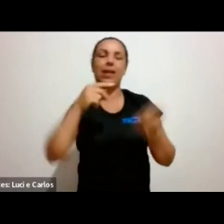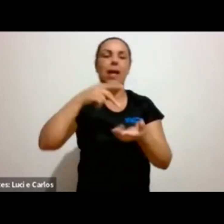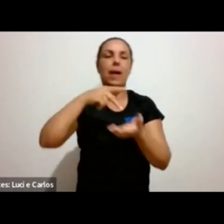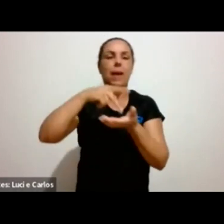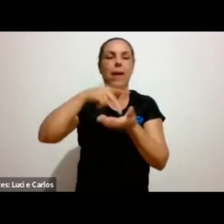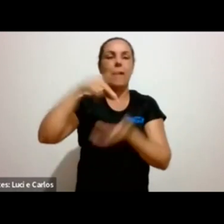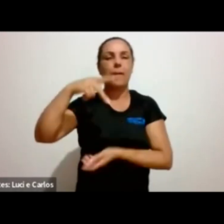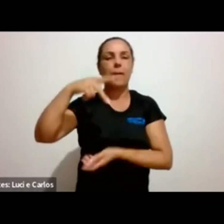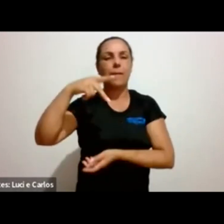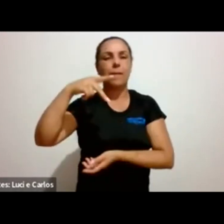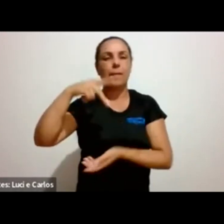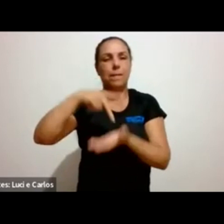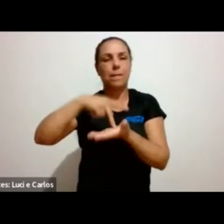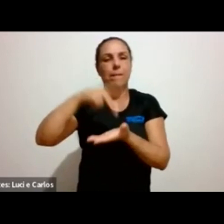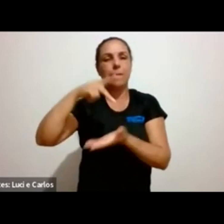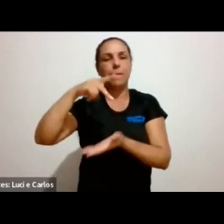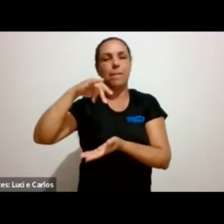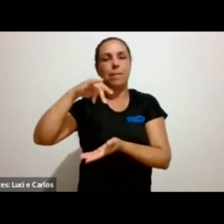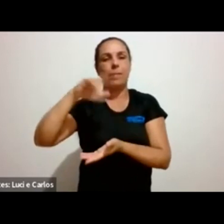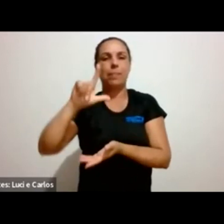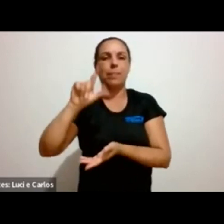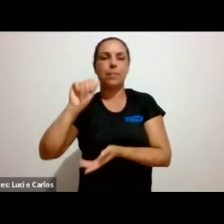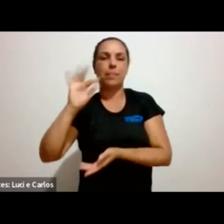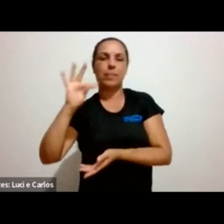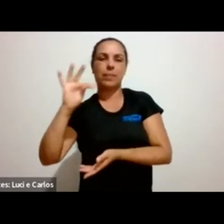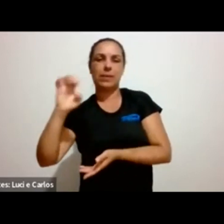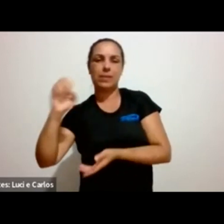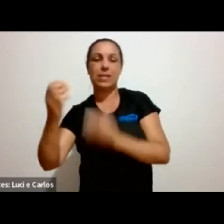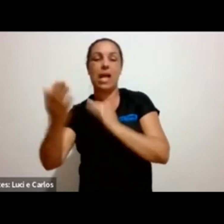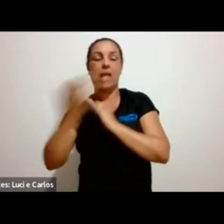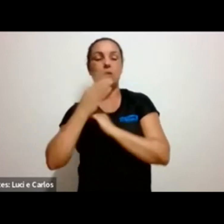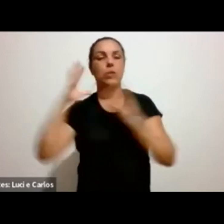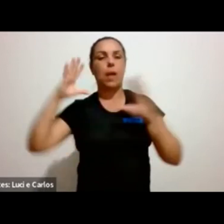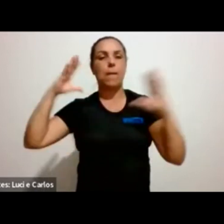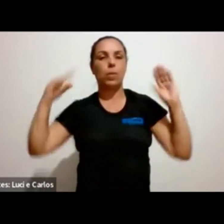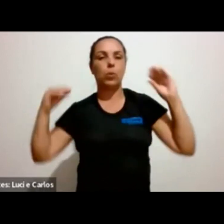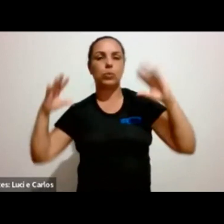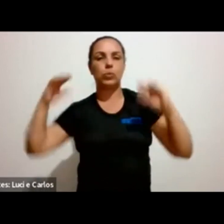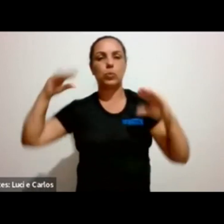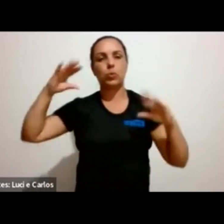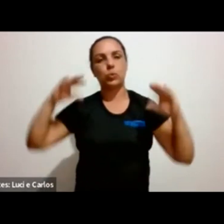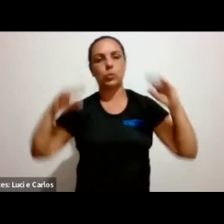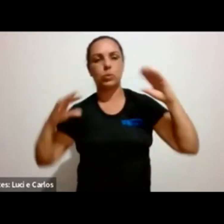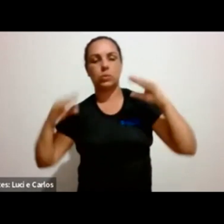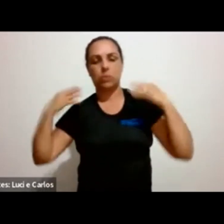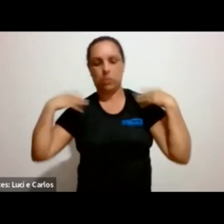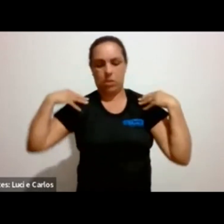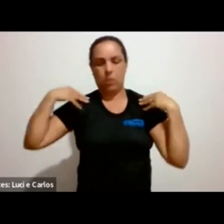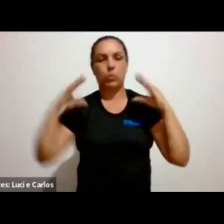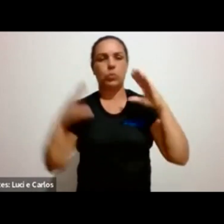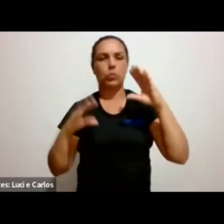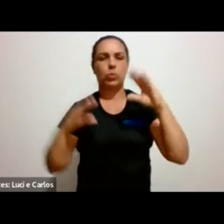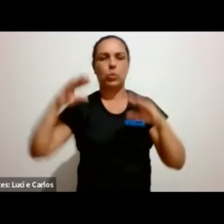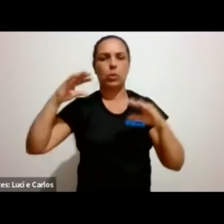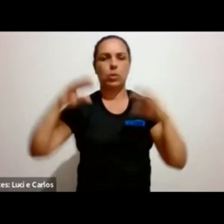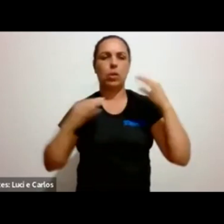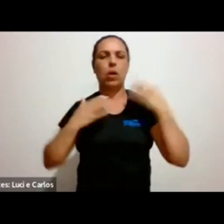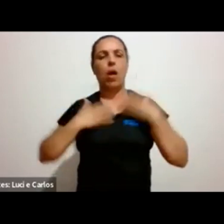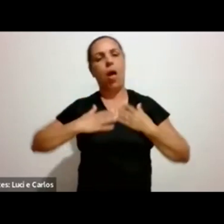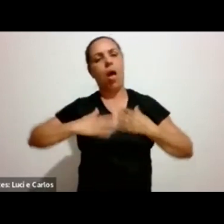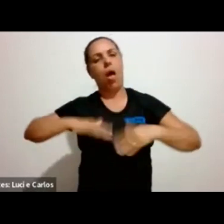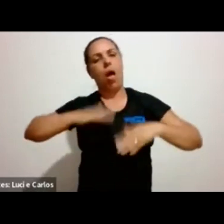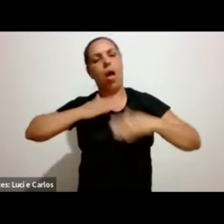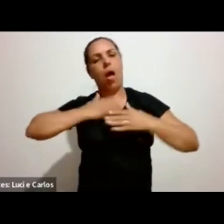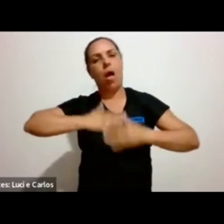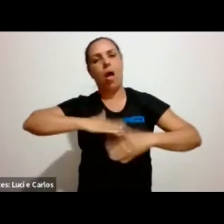muito, hidroginástica, relaxamento. Quem tem fibromialgia, ele não consegue relaxar. Então, se